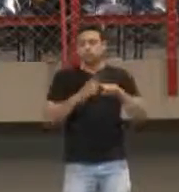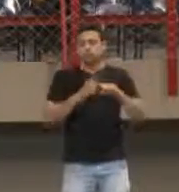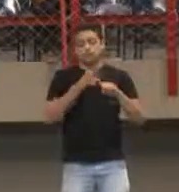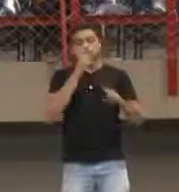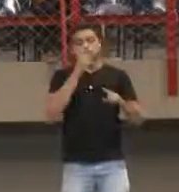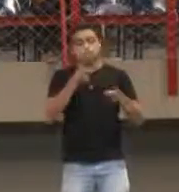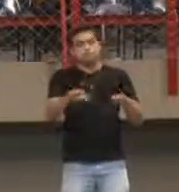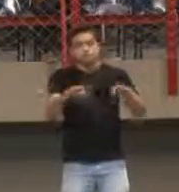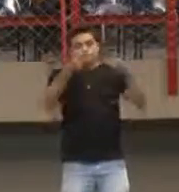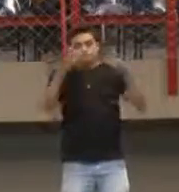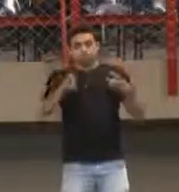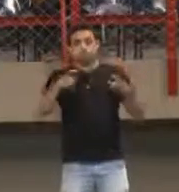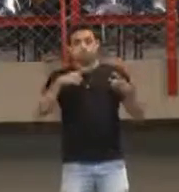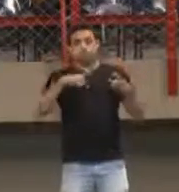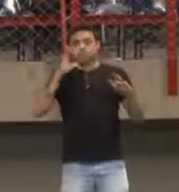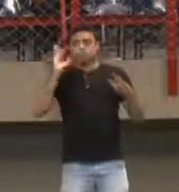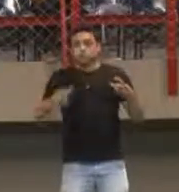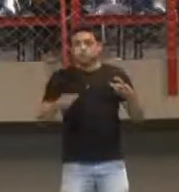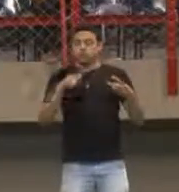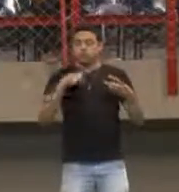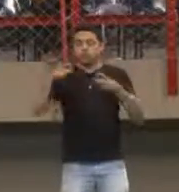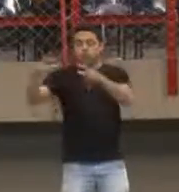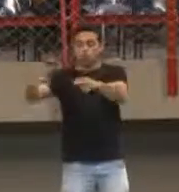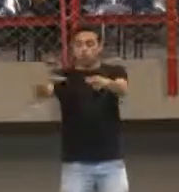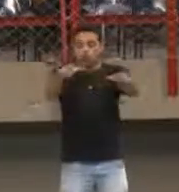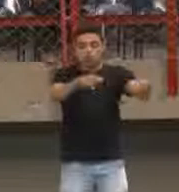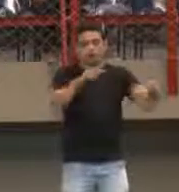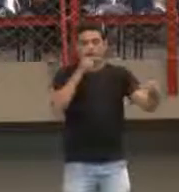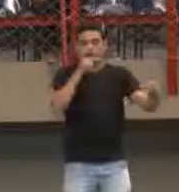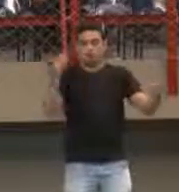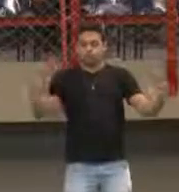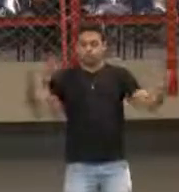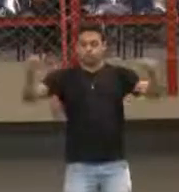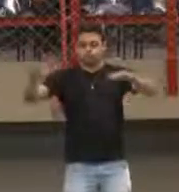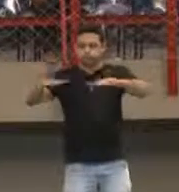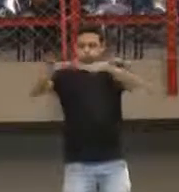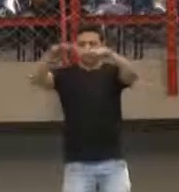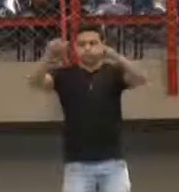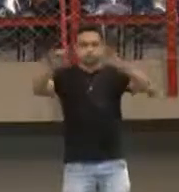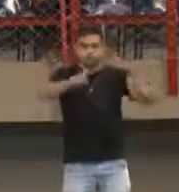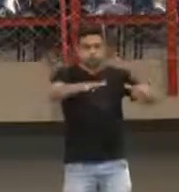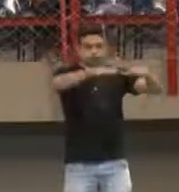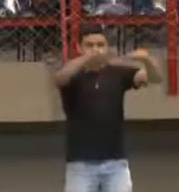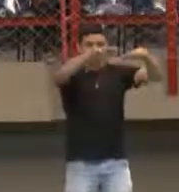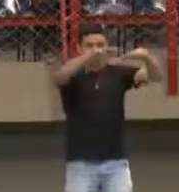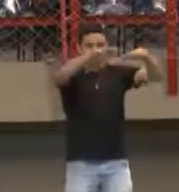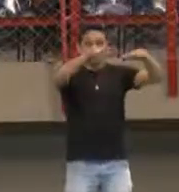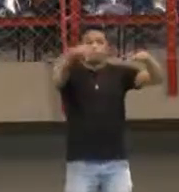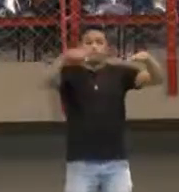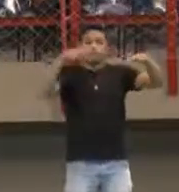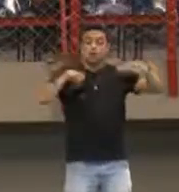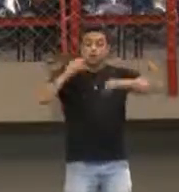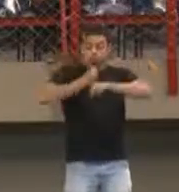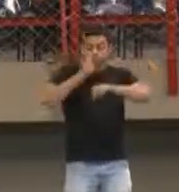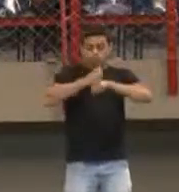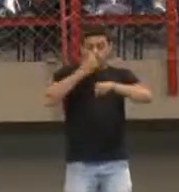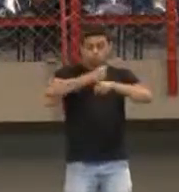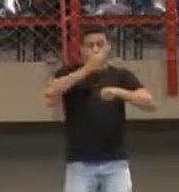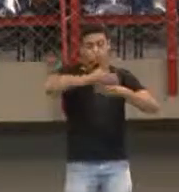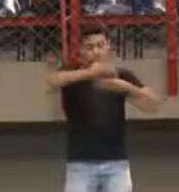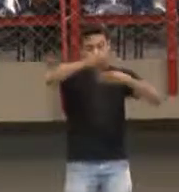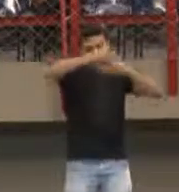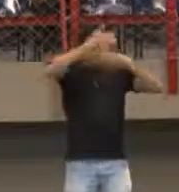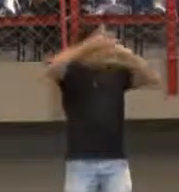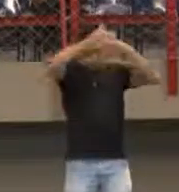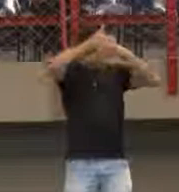as áreas que foram inundadas para produzir energia, para construir a usina